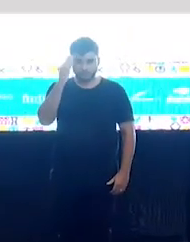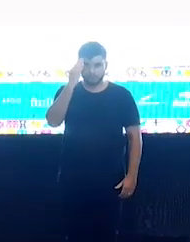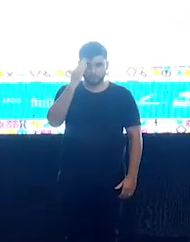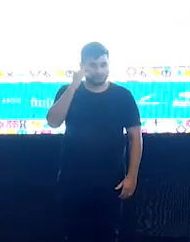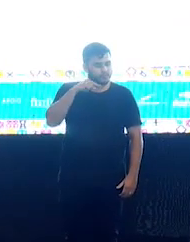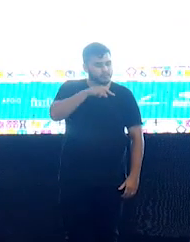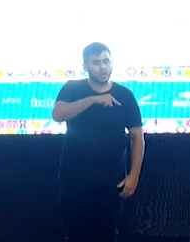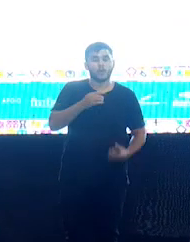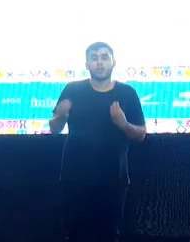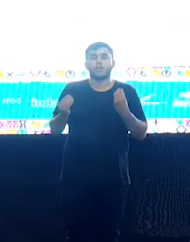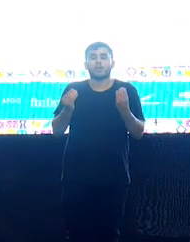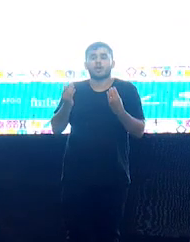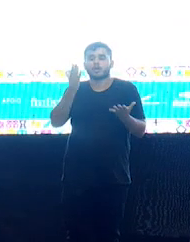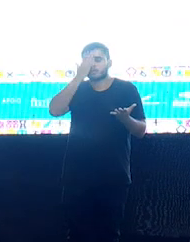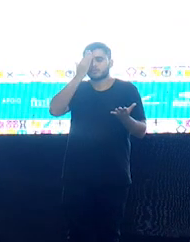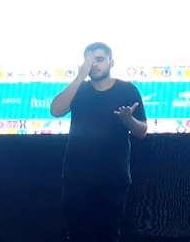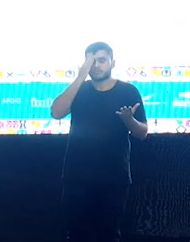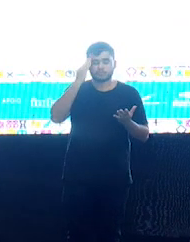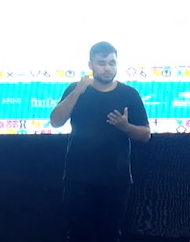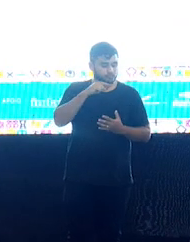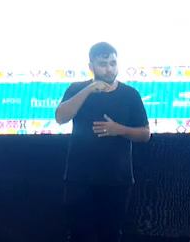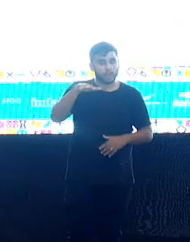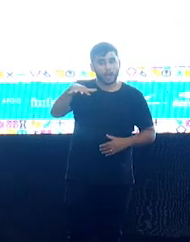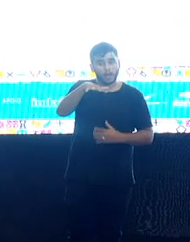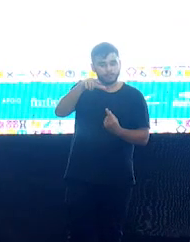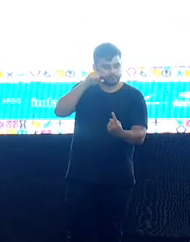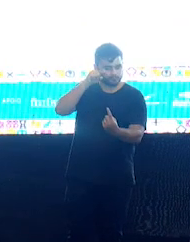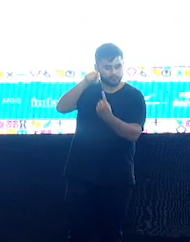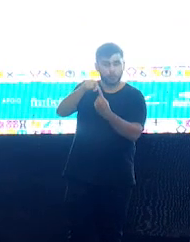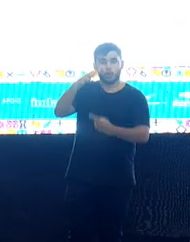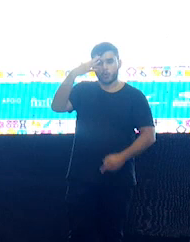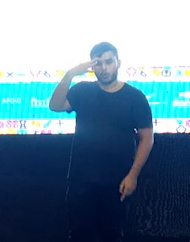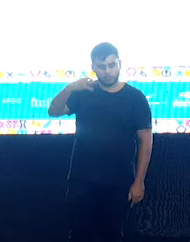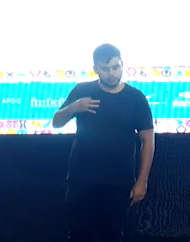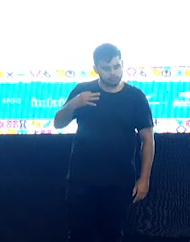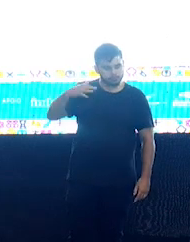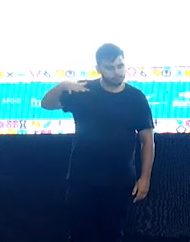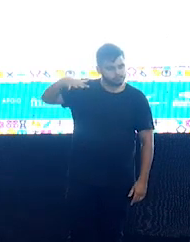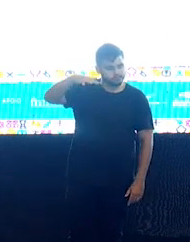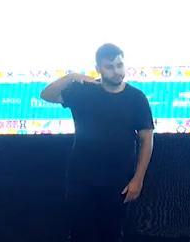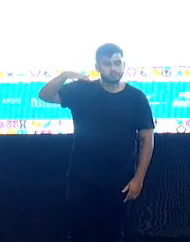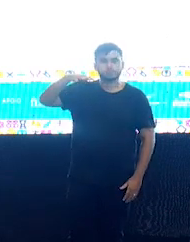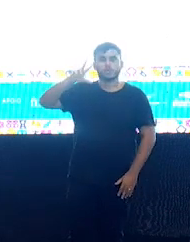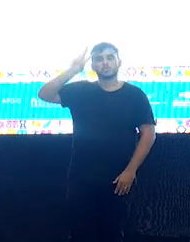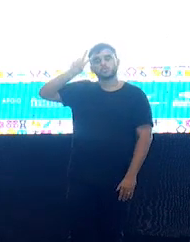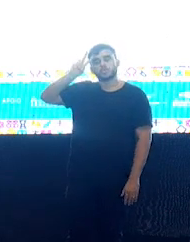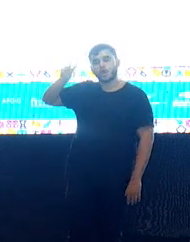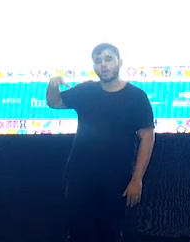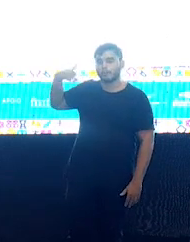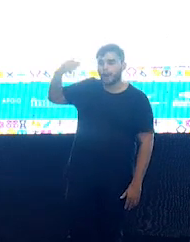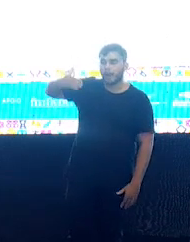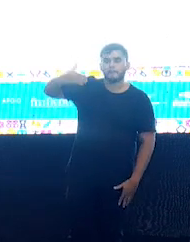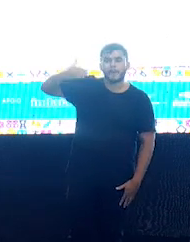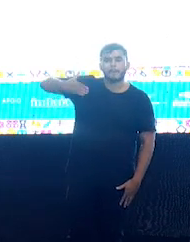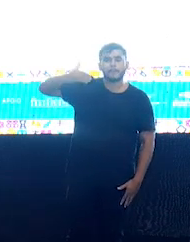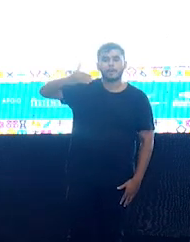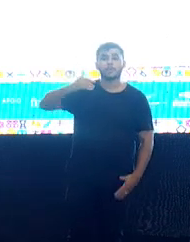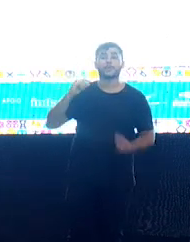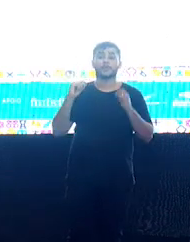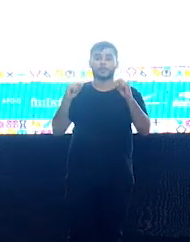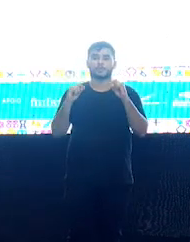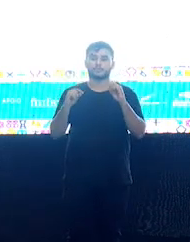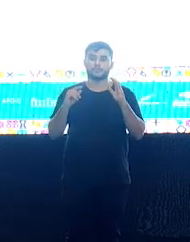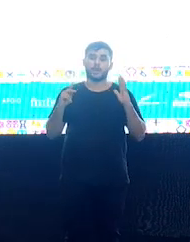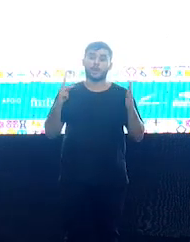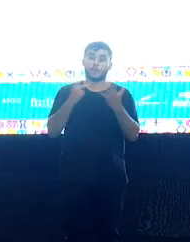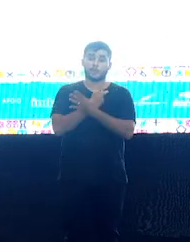a competência da área 3, compreendendo a produção e o papel histórico das